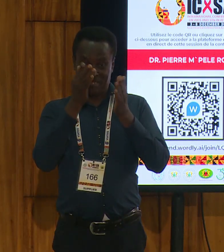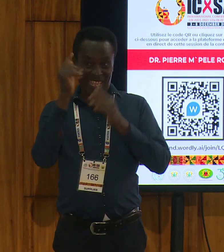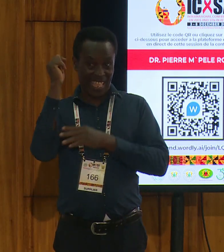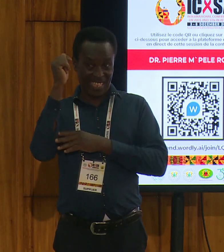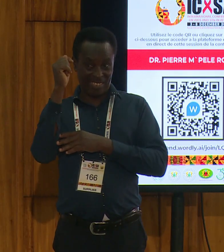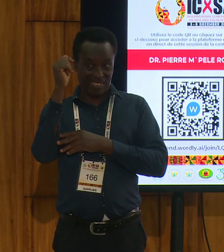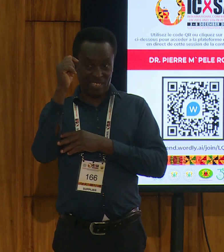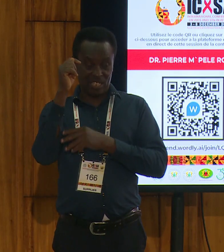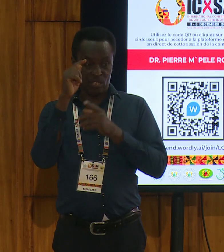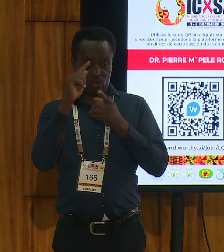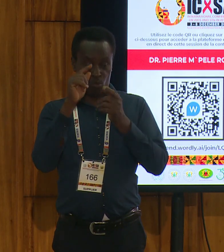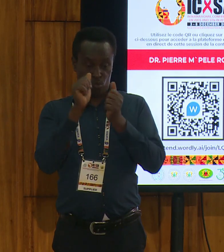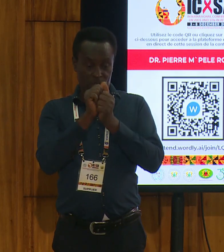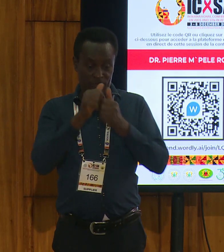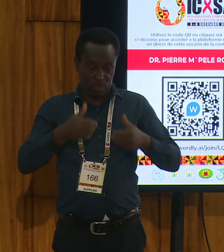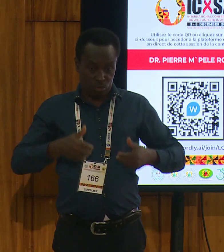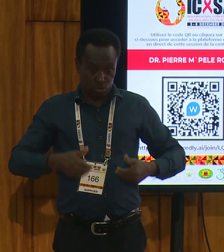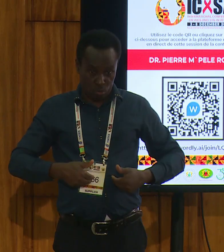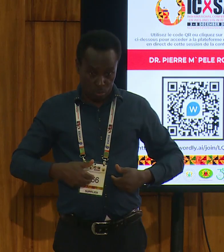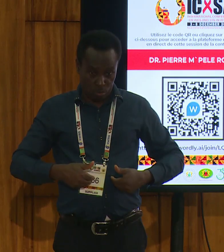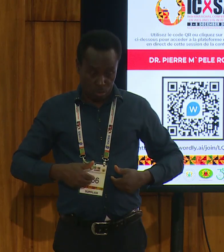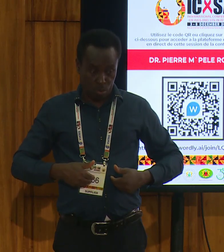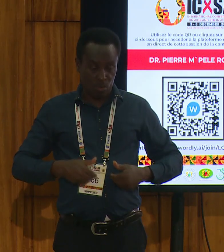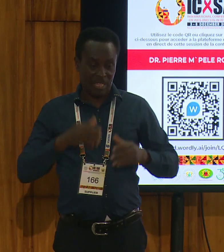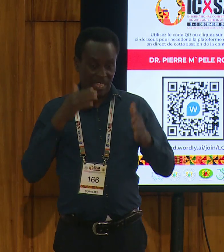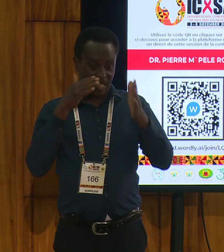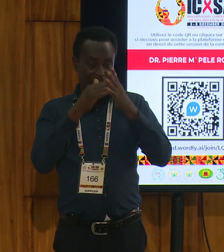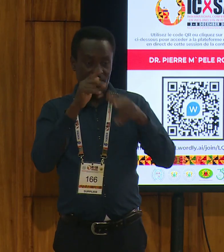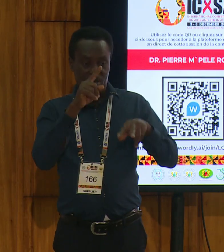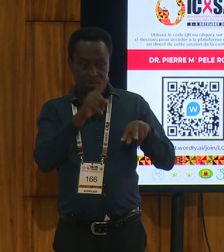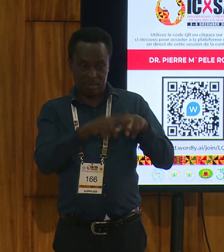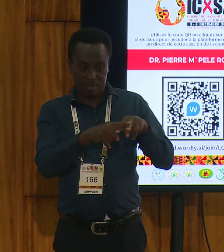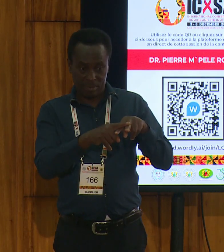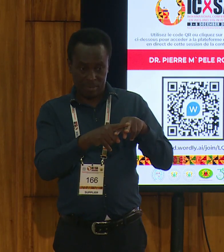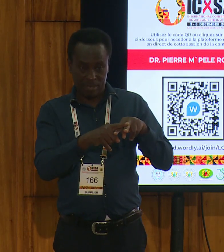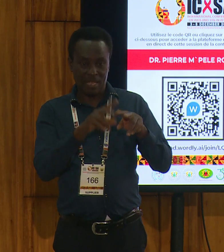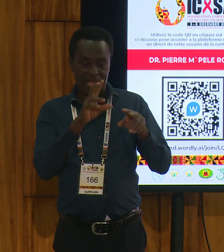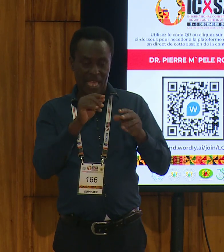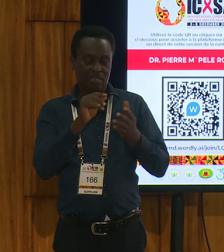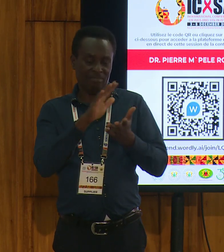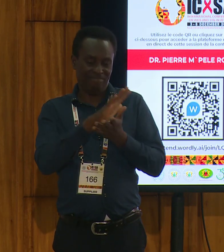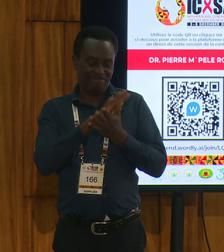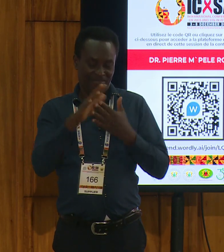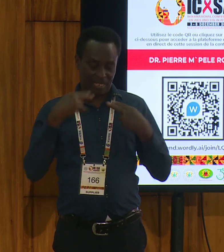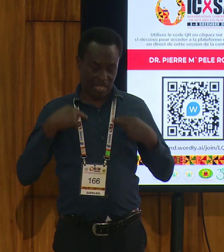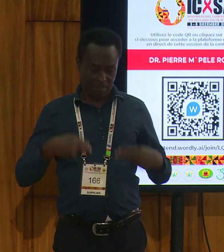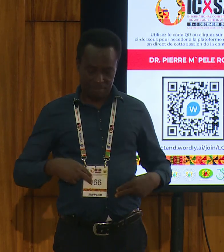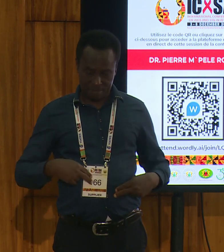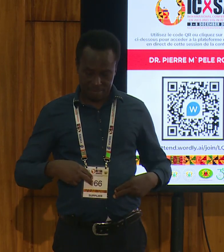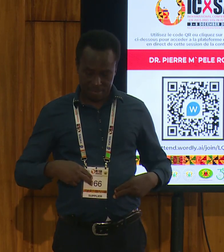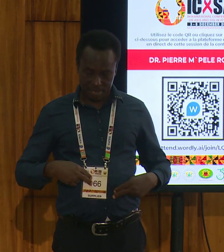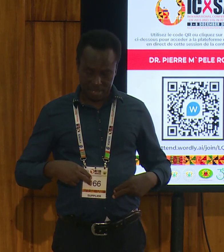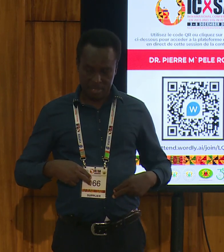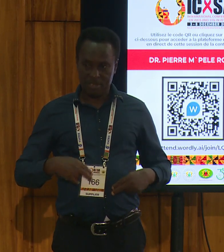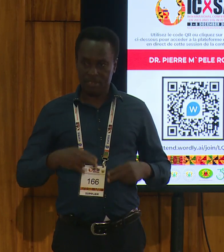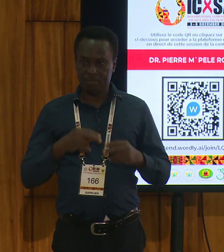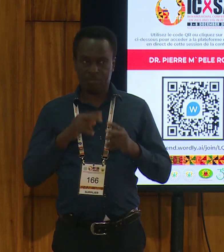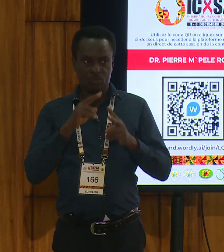adolescents et jeunes vivant avec le VIH dans les formations sanitaires. Donc l'objectif